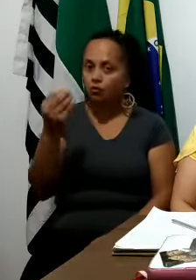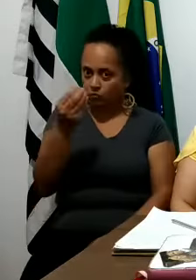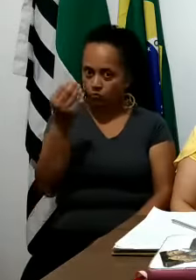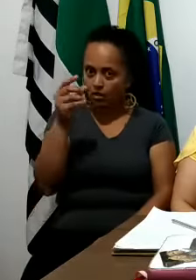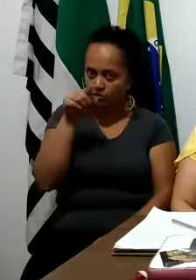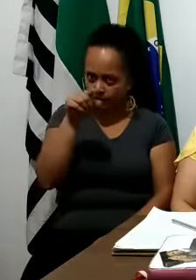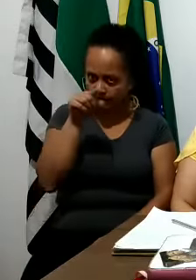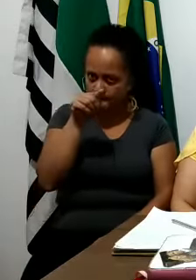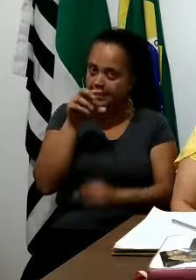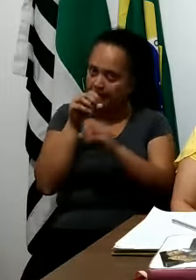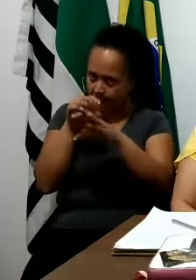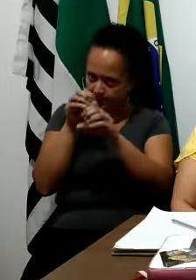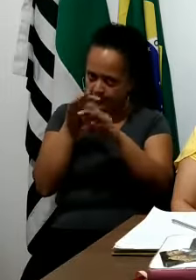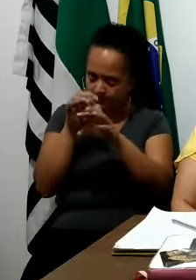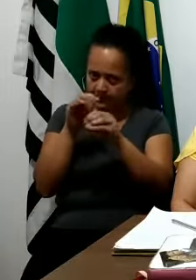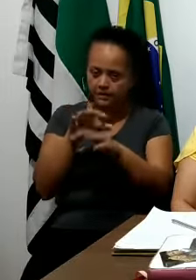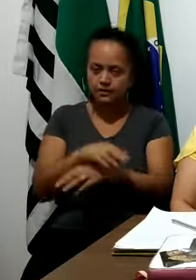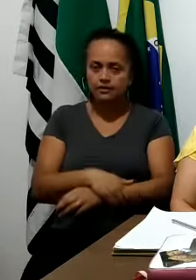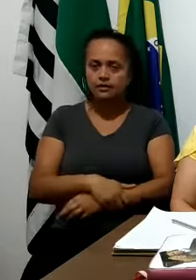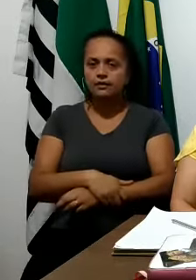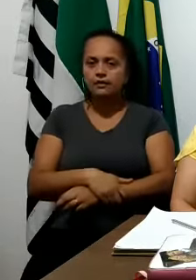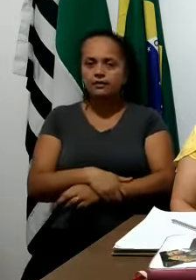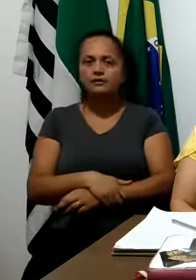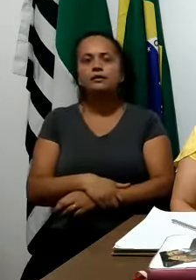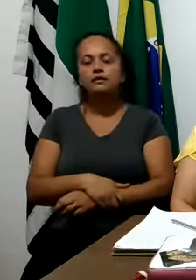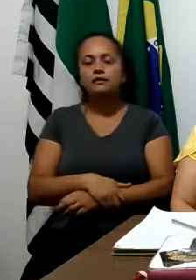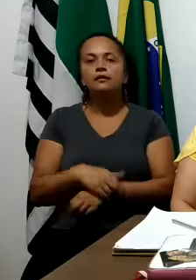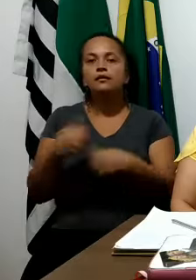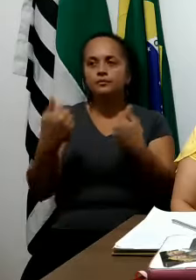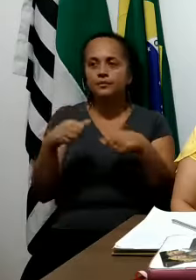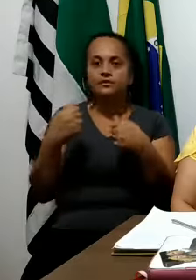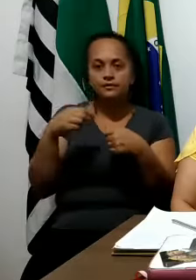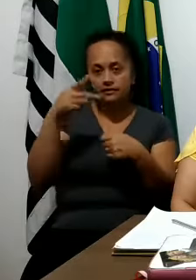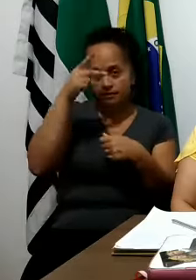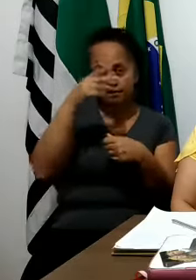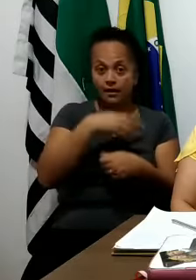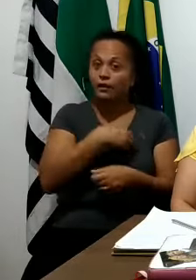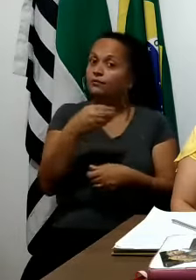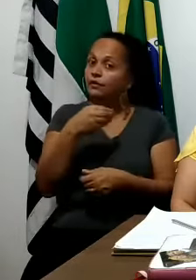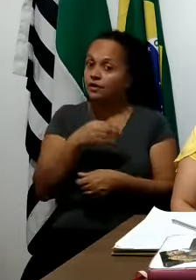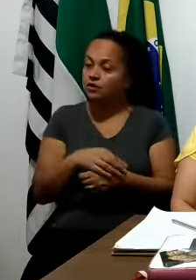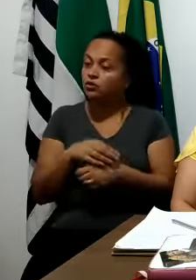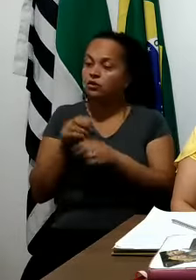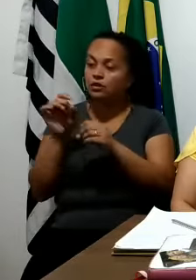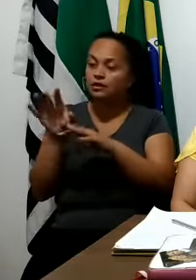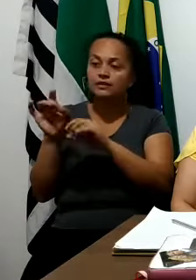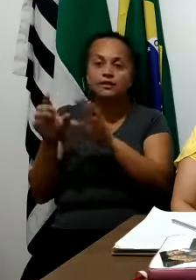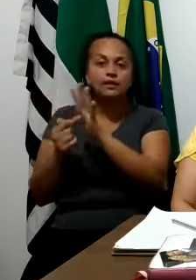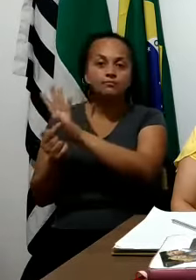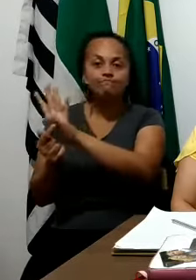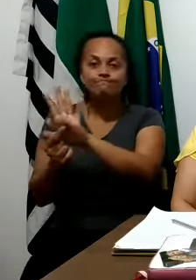depositado no coração ser distribuído, né? Então algo chamou a atenção